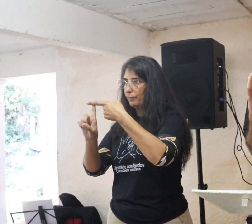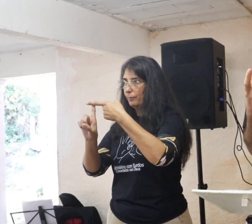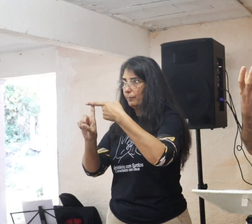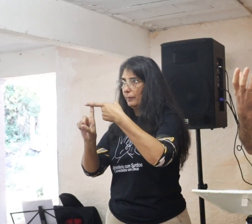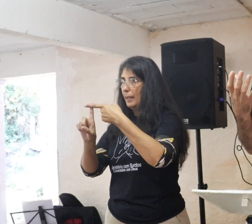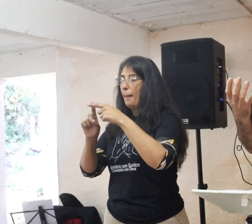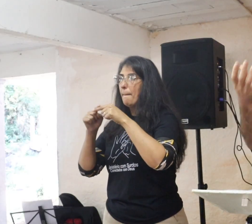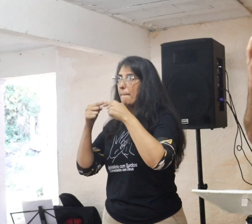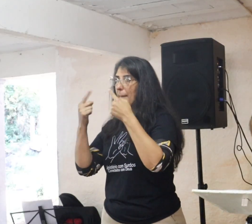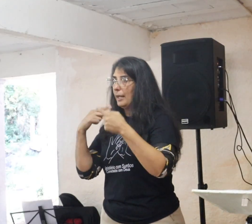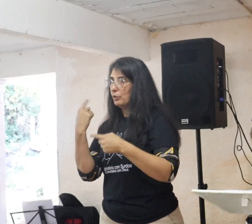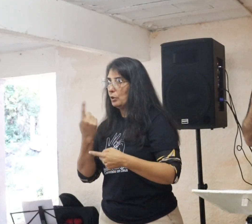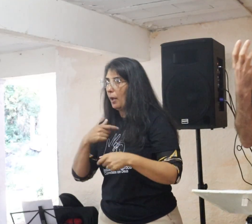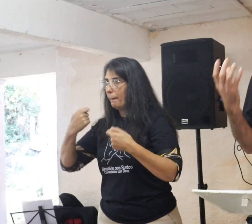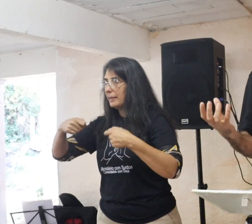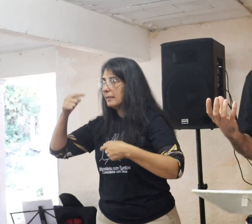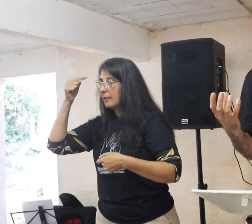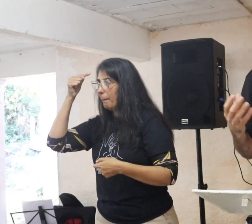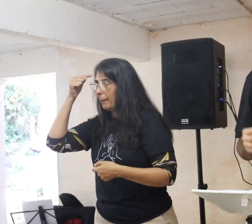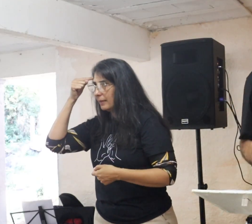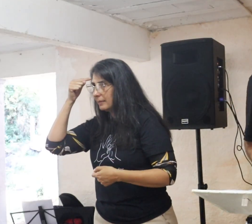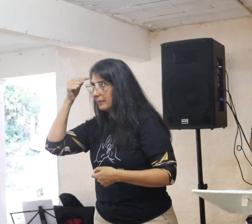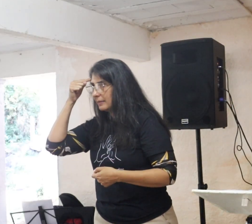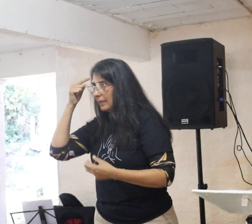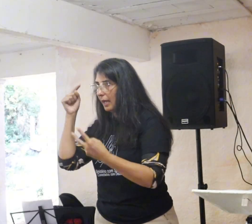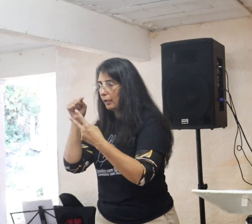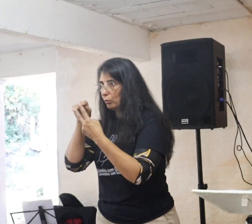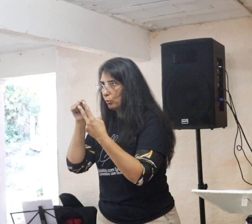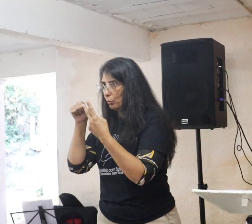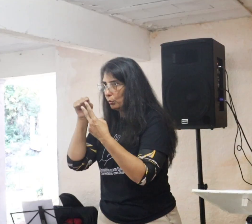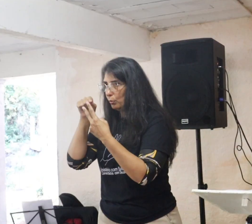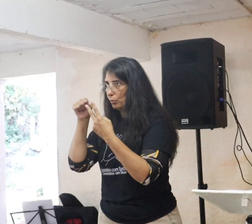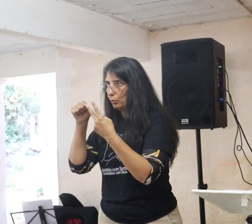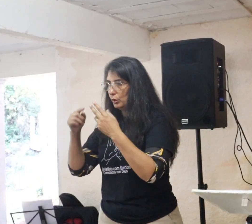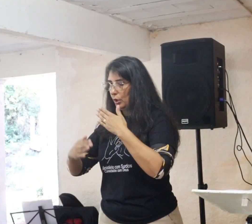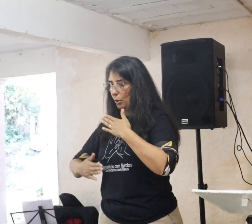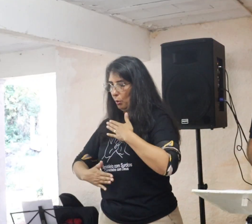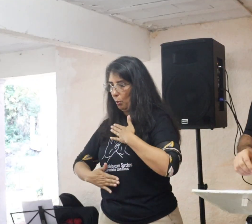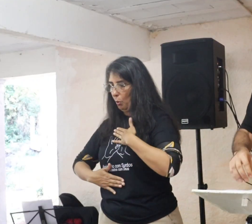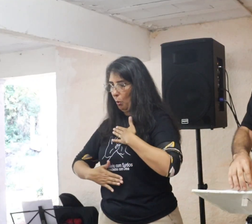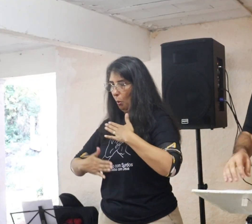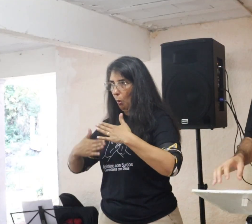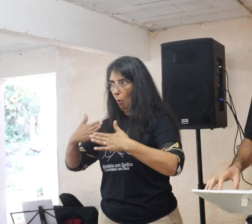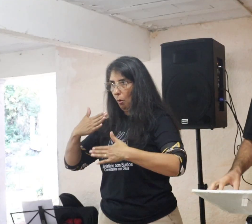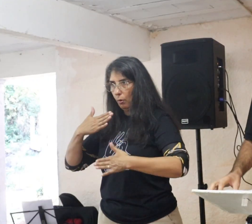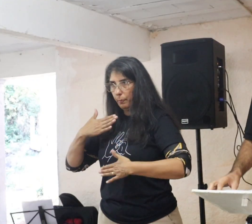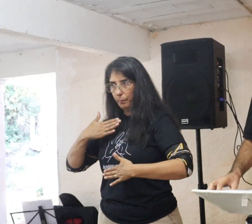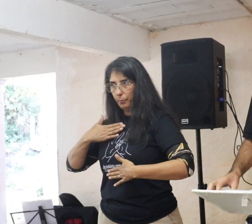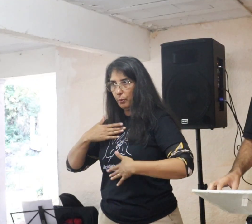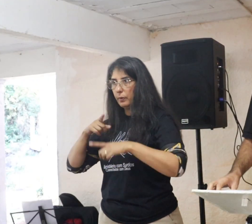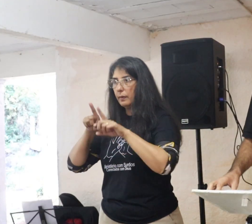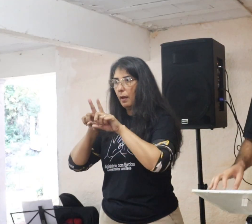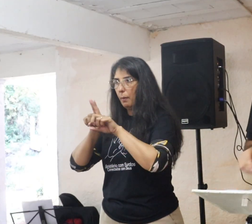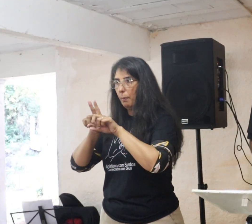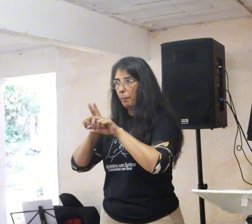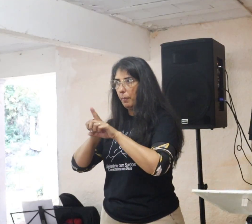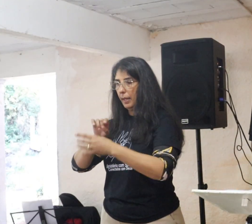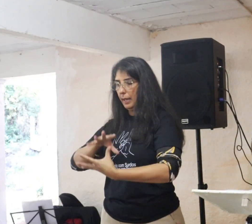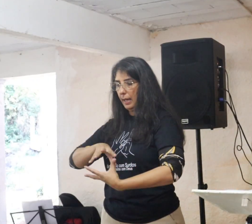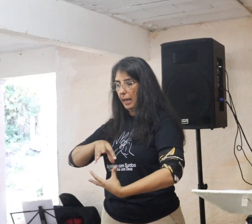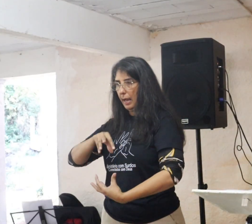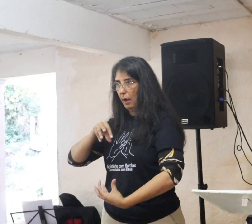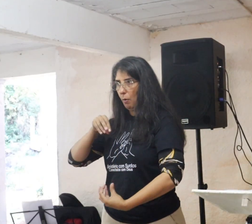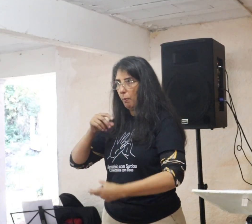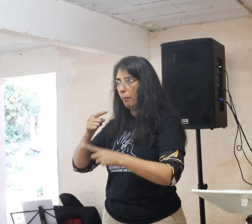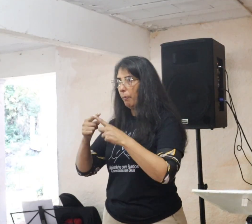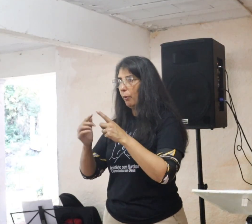alma. Corpo e alma, porque no futuro nós receberemos corpos glorificados, como